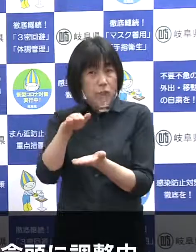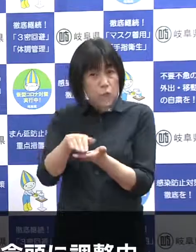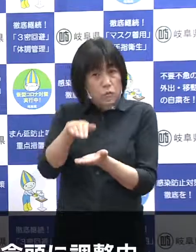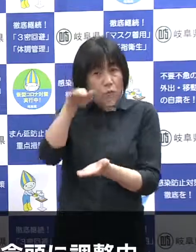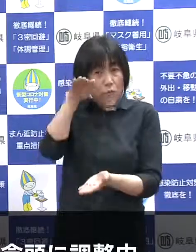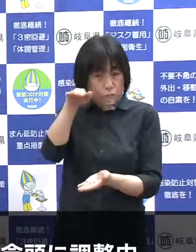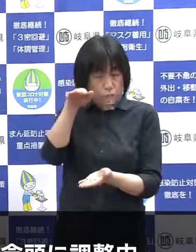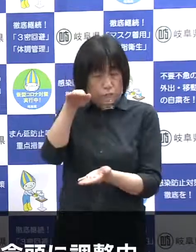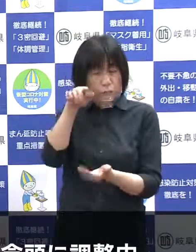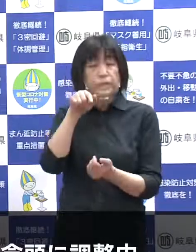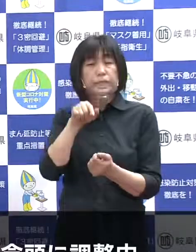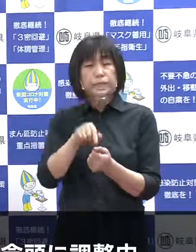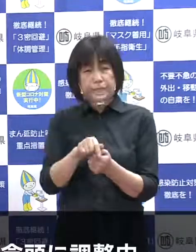です